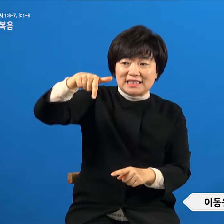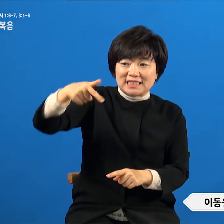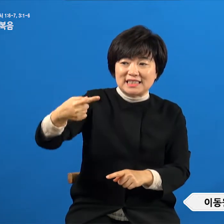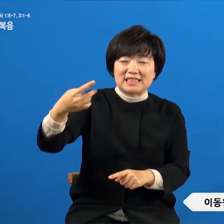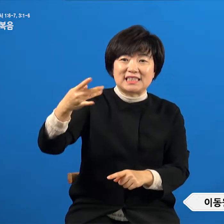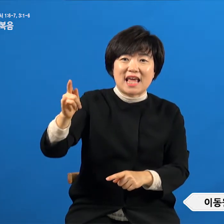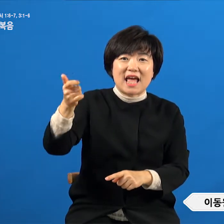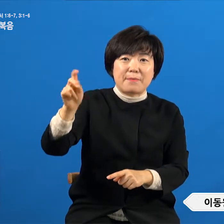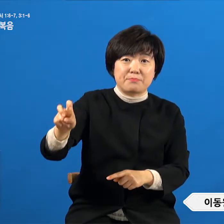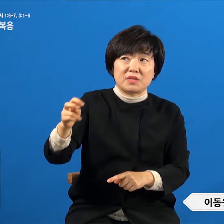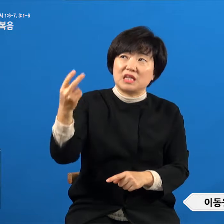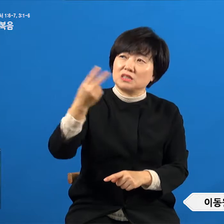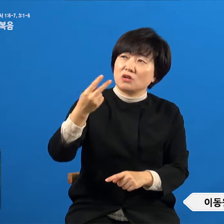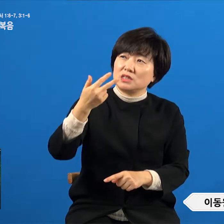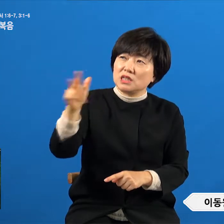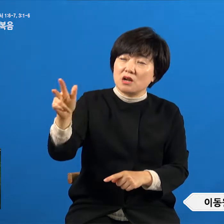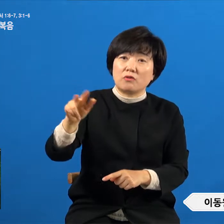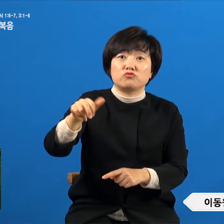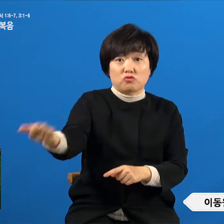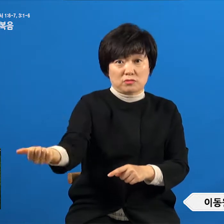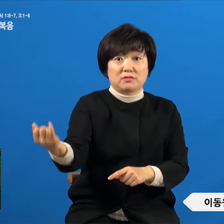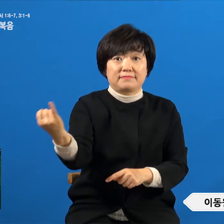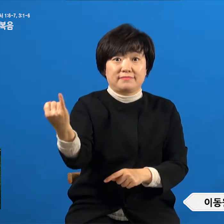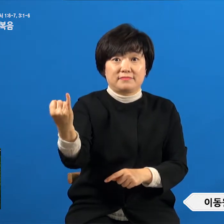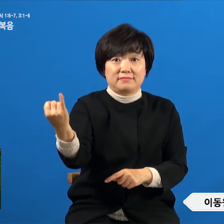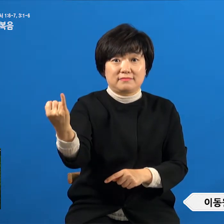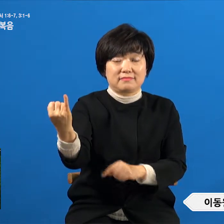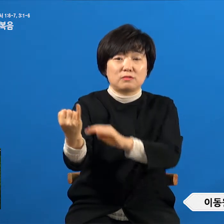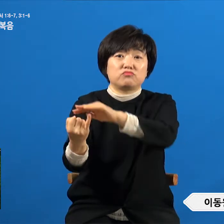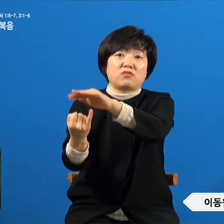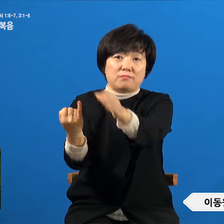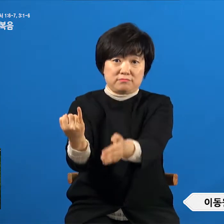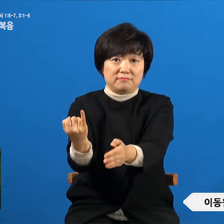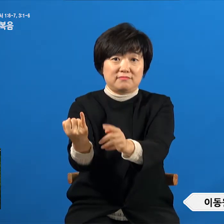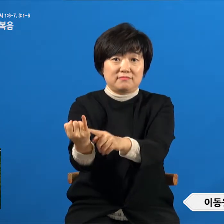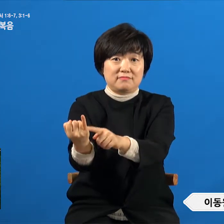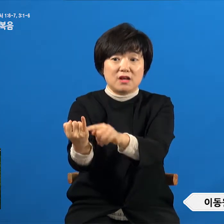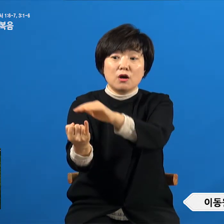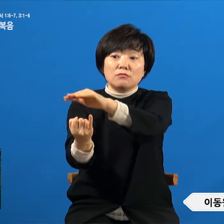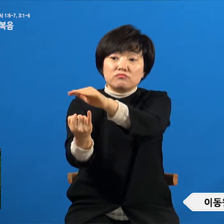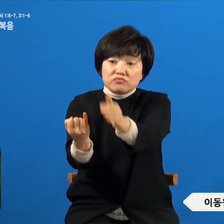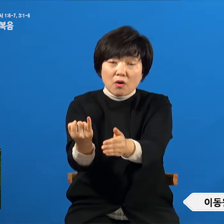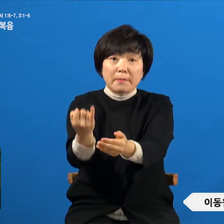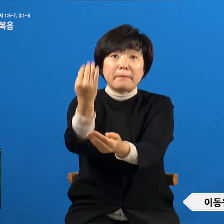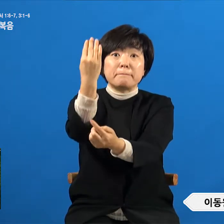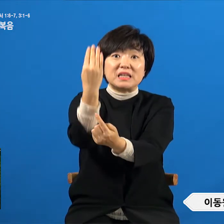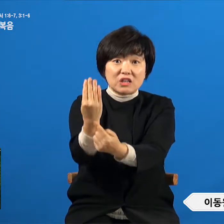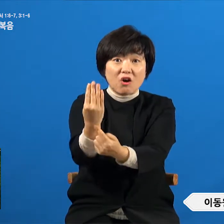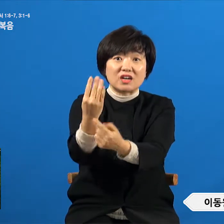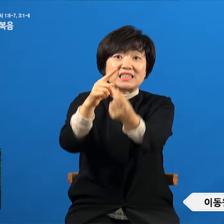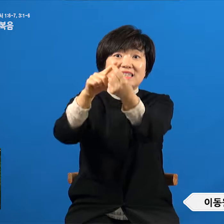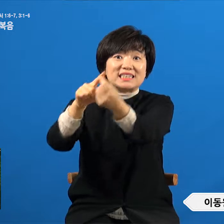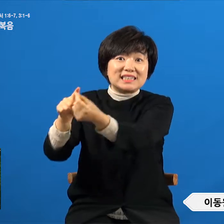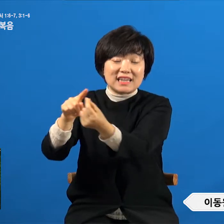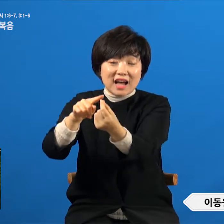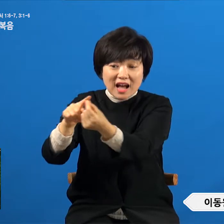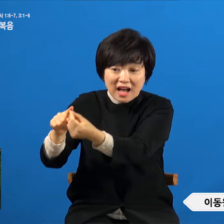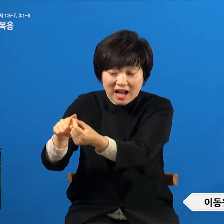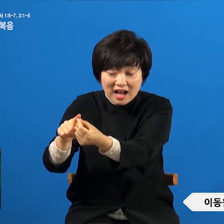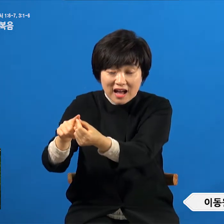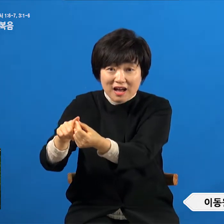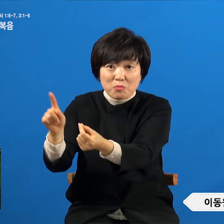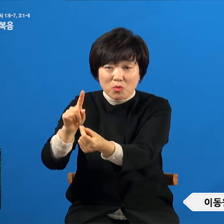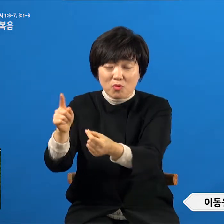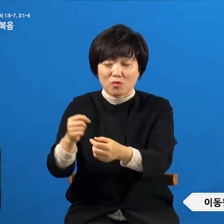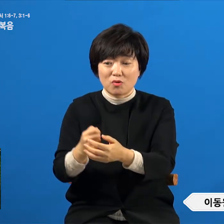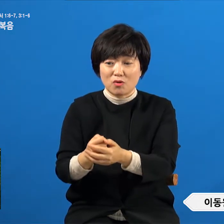세상을 떠났습니다. 2007년에 세상을 떠나셨는데 그 부인의 무덤이에요. 무덤에 이런 비석이에요, 비석. 근데 제가 무덤 앞에 딱